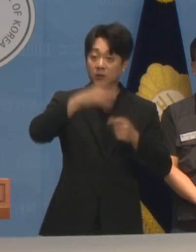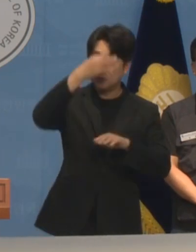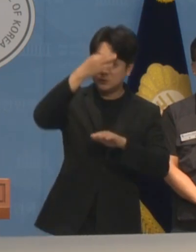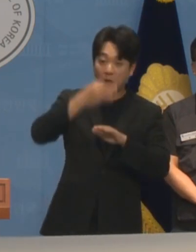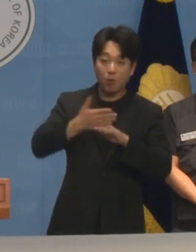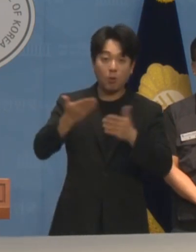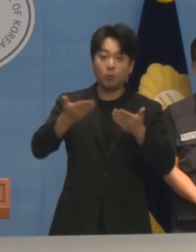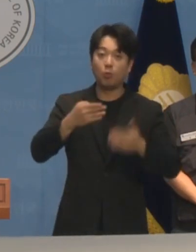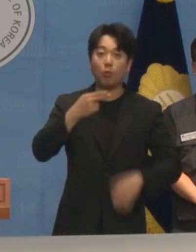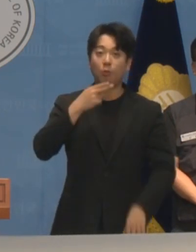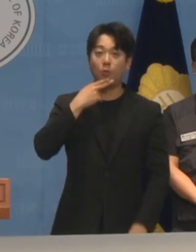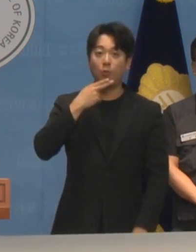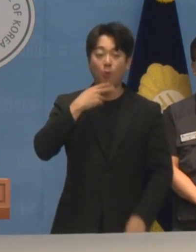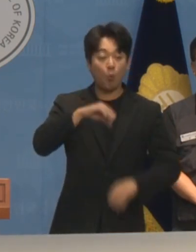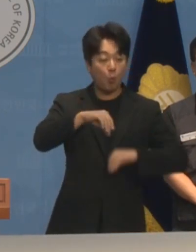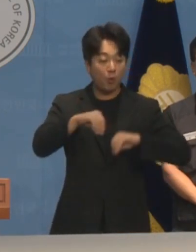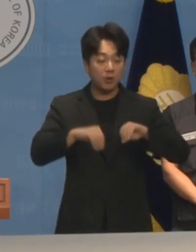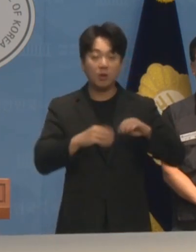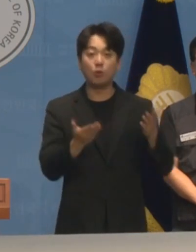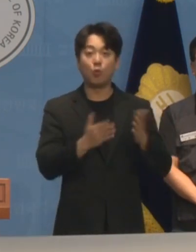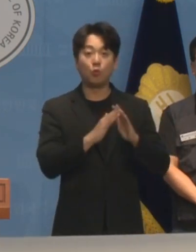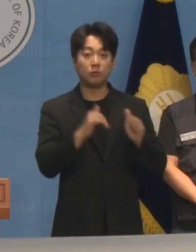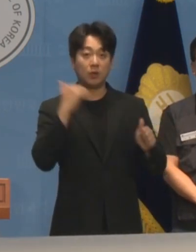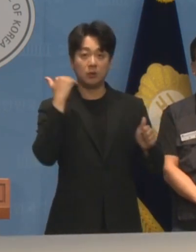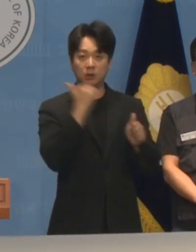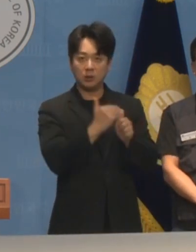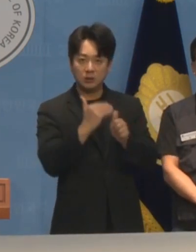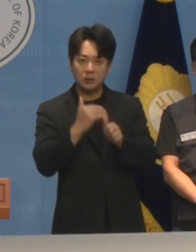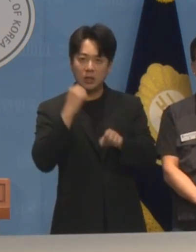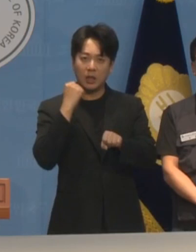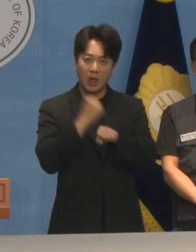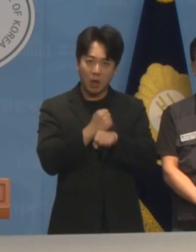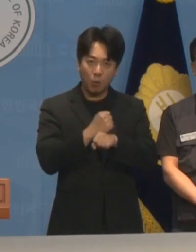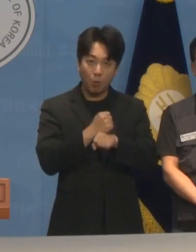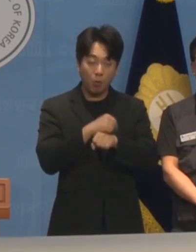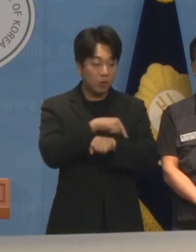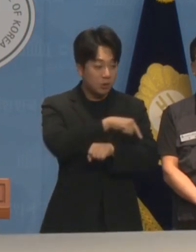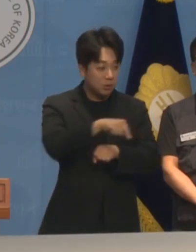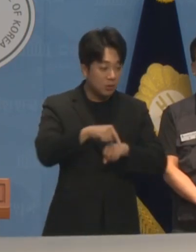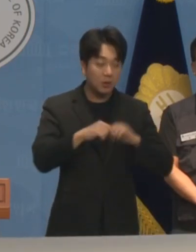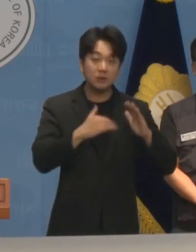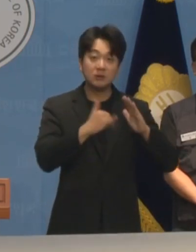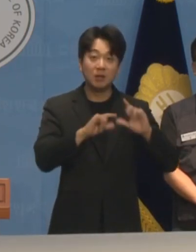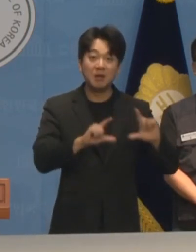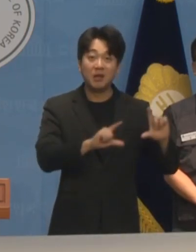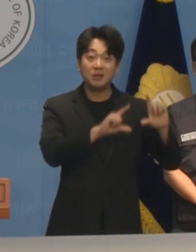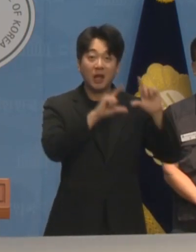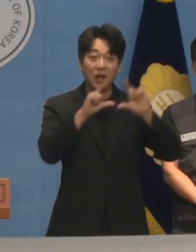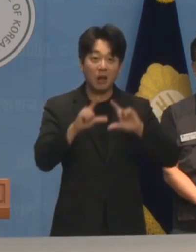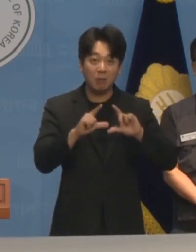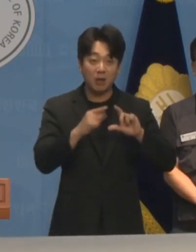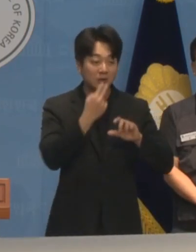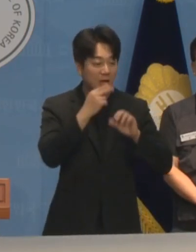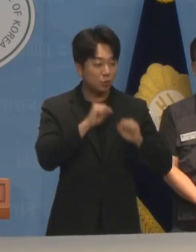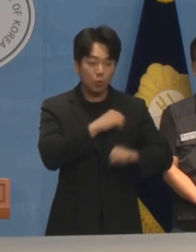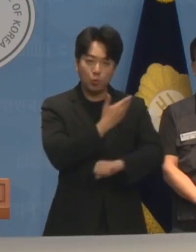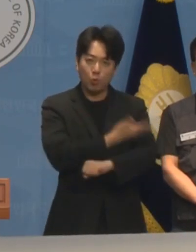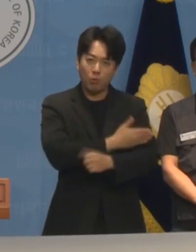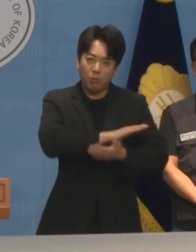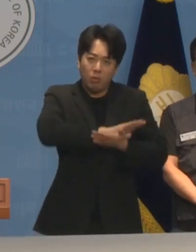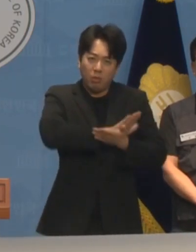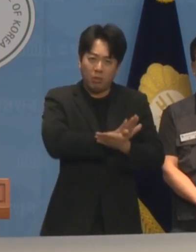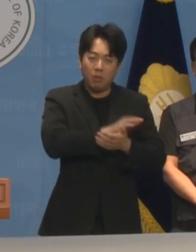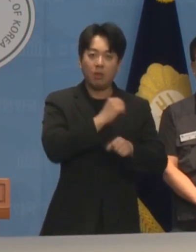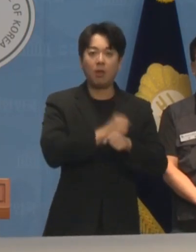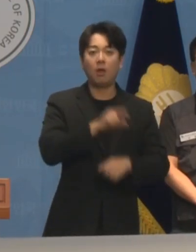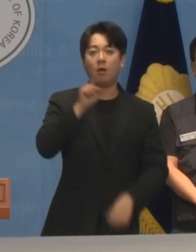오히려 하청 노동자들을 정리해고하며 가족들의 생계마저 끊고 생존권을 짓밟는 게